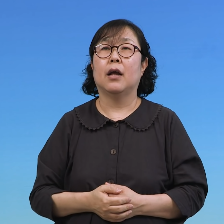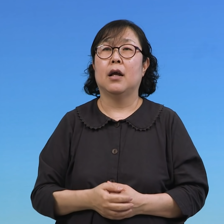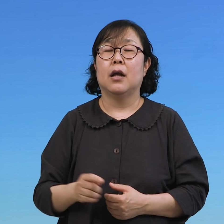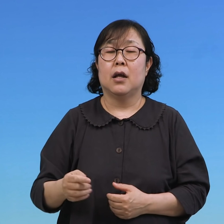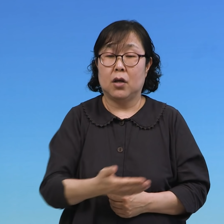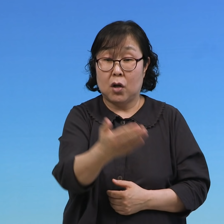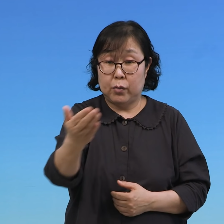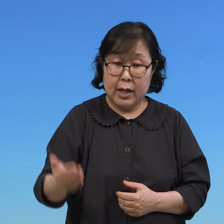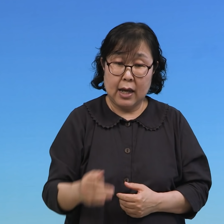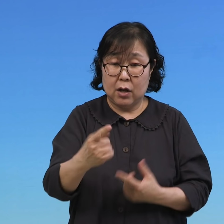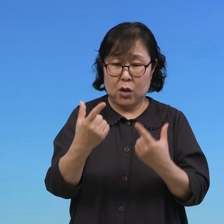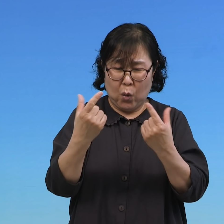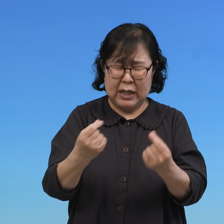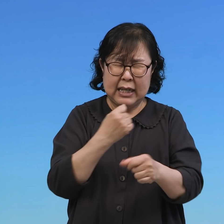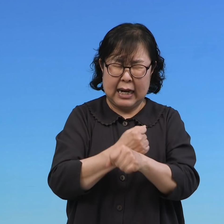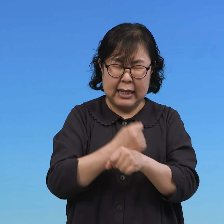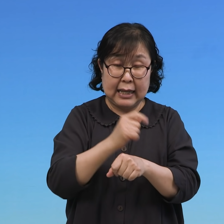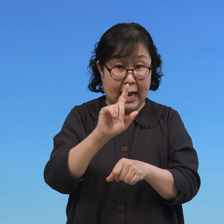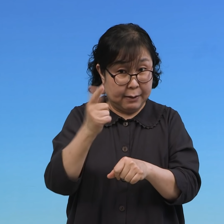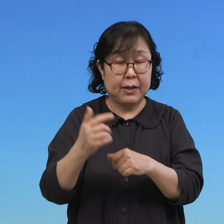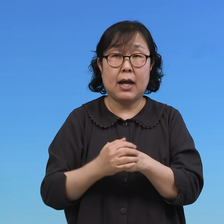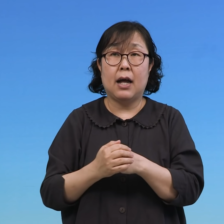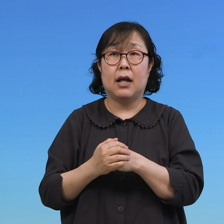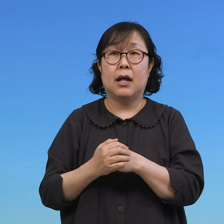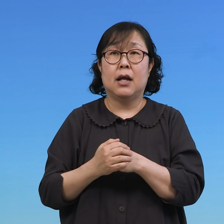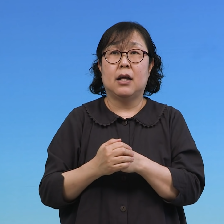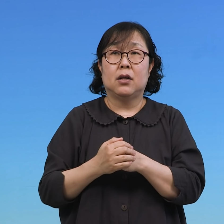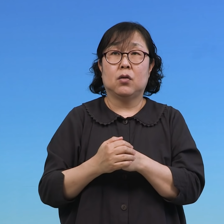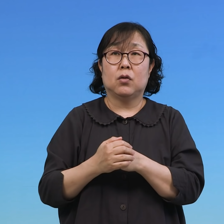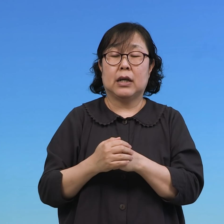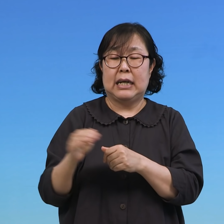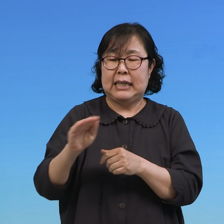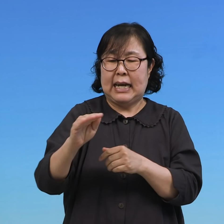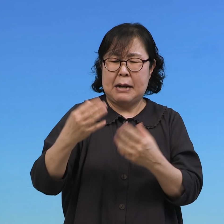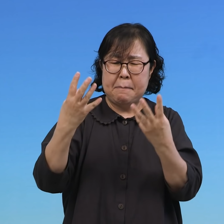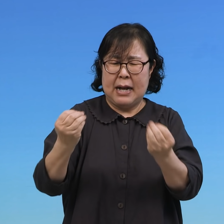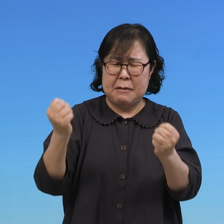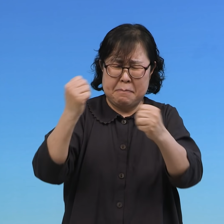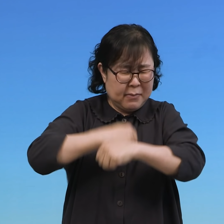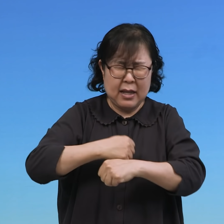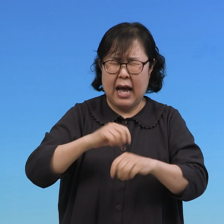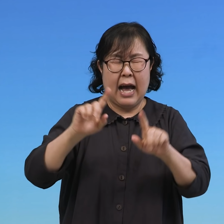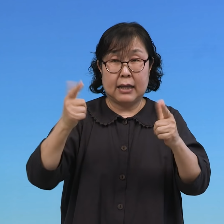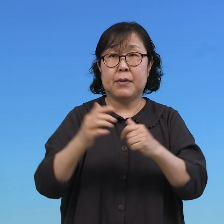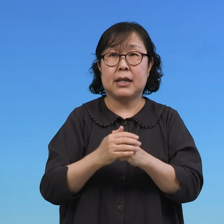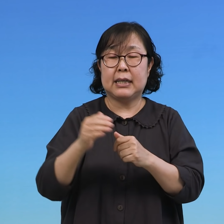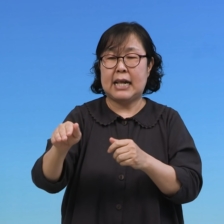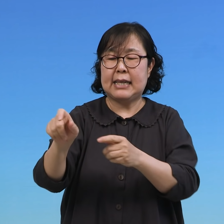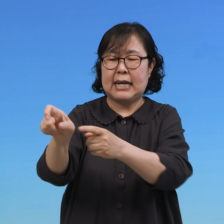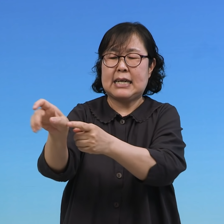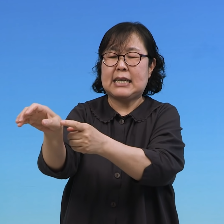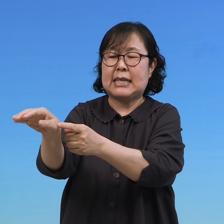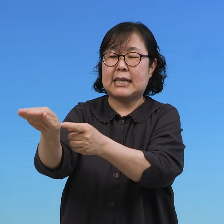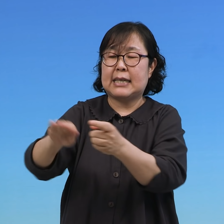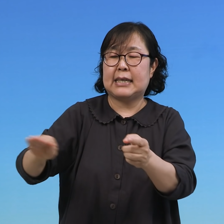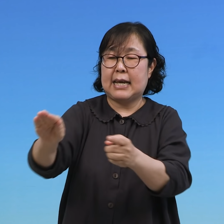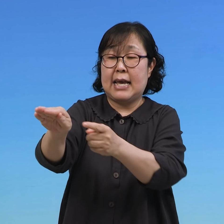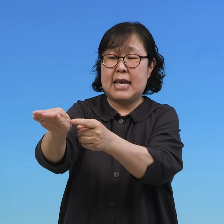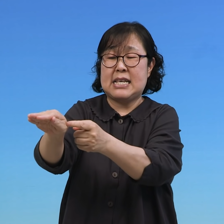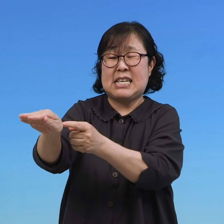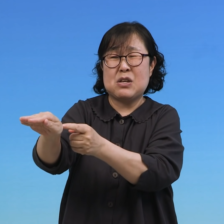모든 분들에게 이렇게 하라는 뜻도 아니고요. 그리고 막 심각하게 막 그냥 막 차를 다 망가뜨린 것도 아니에요. 그냥 끌고 났을